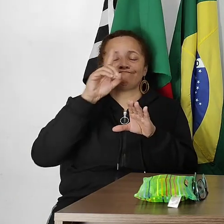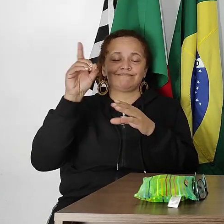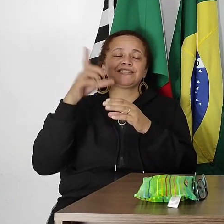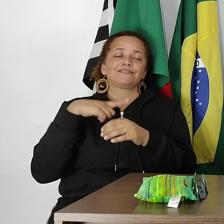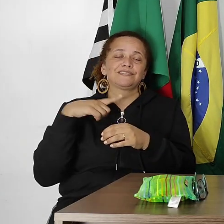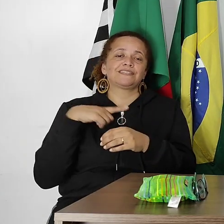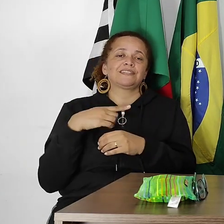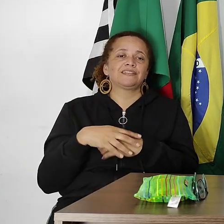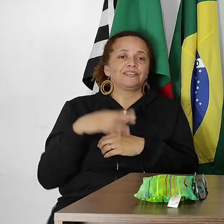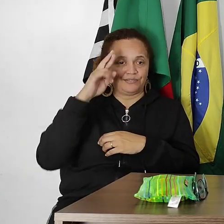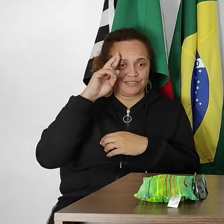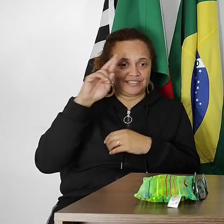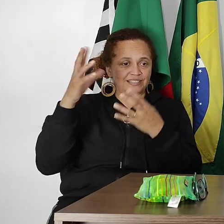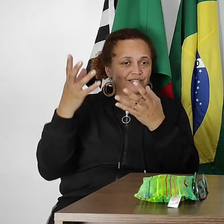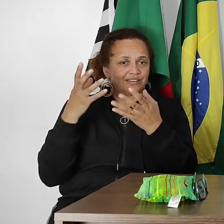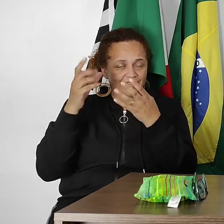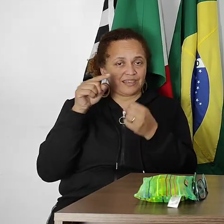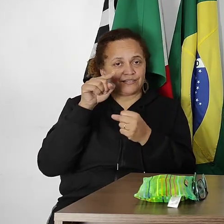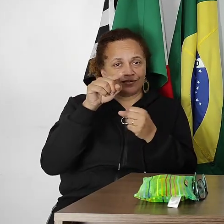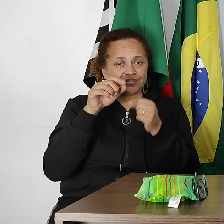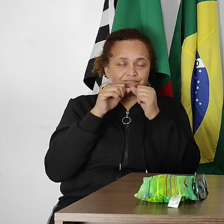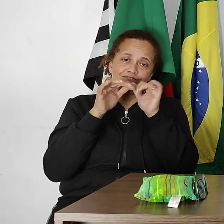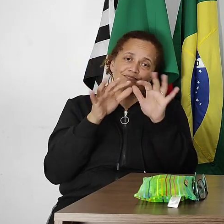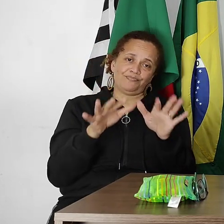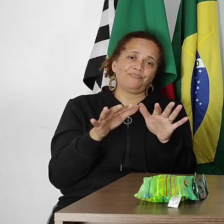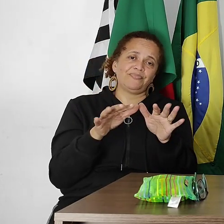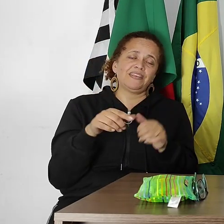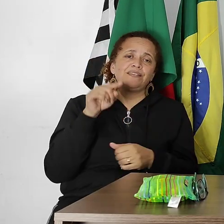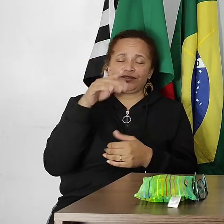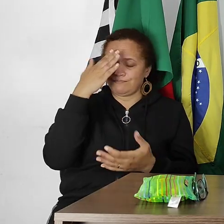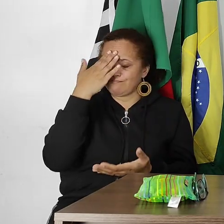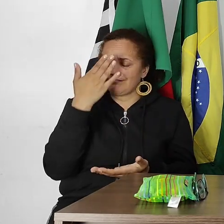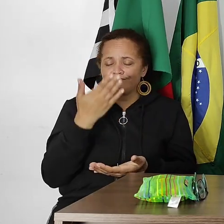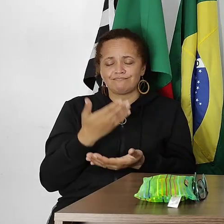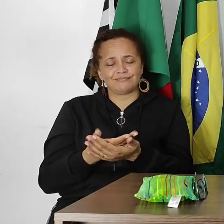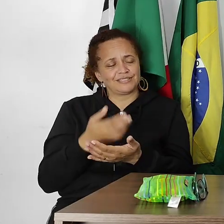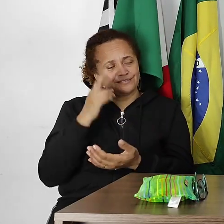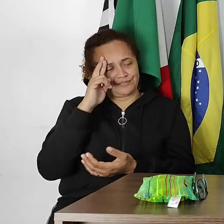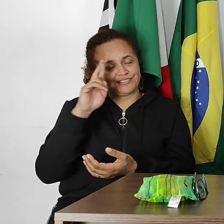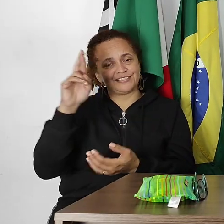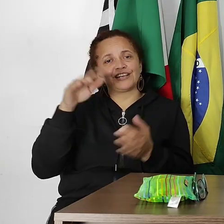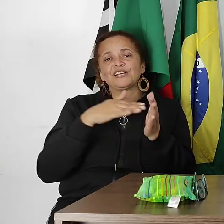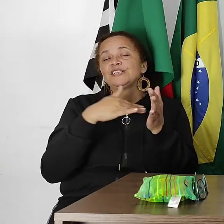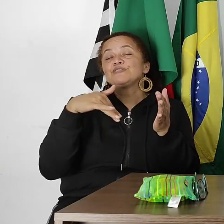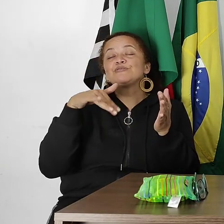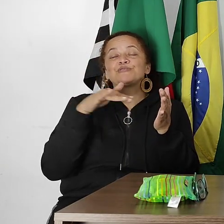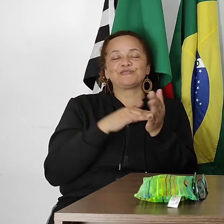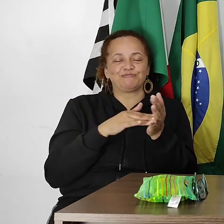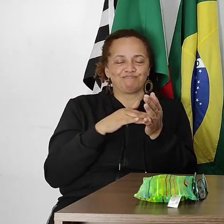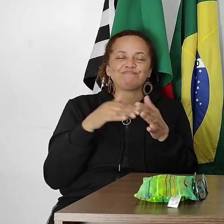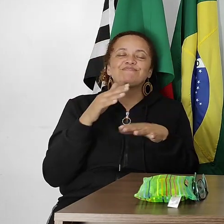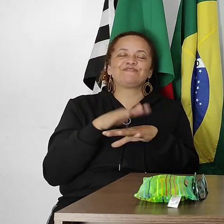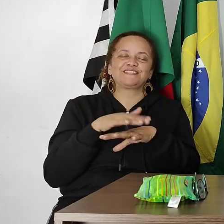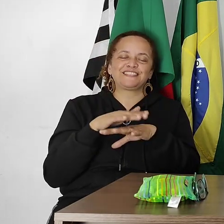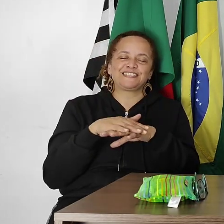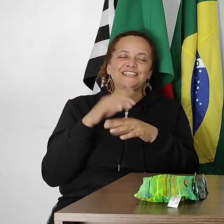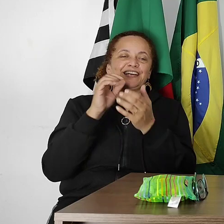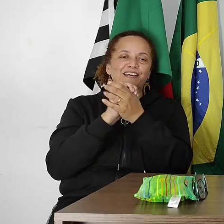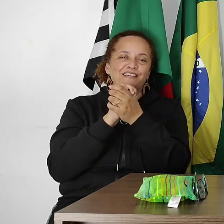você entregue a tua vida a Ele. Entrega, confia nele, que tudo Ele fará.